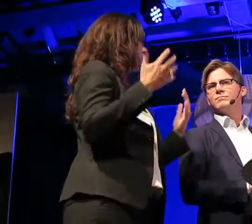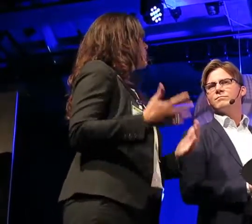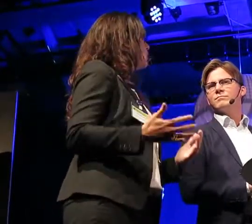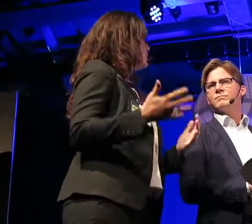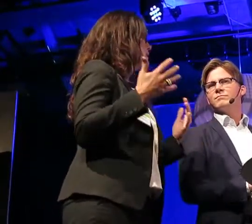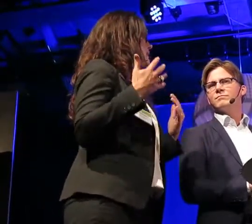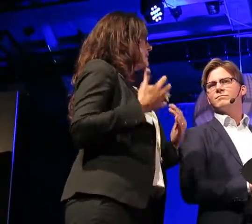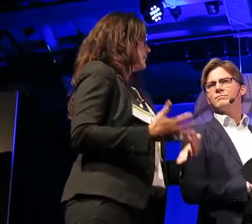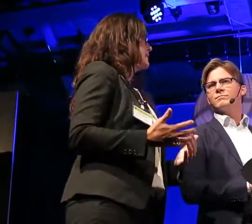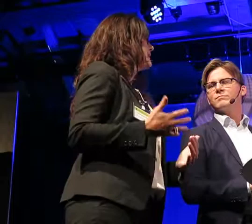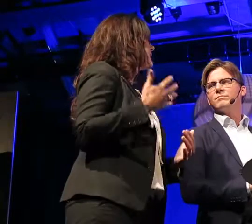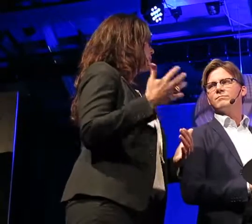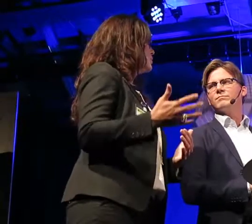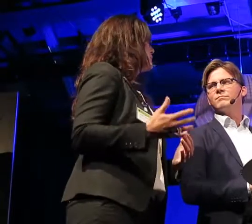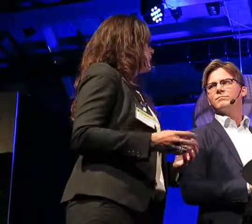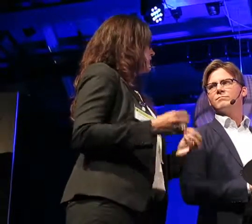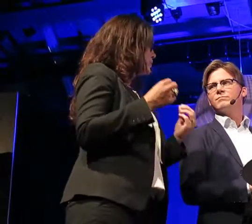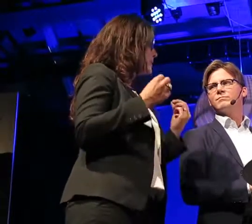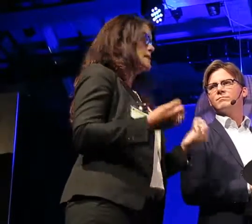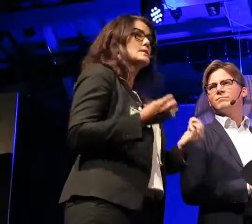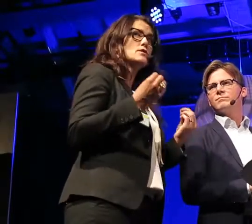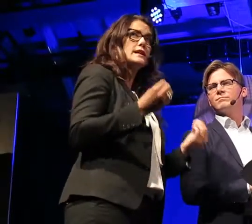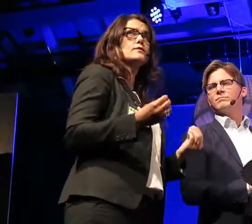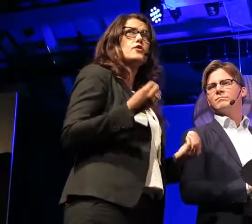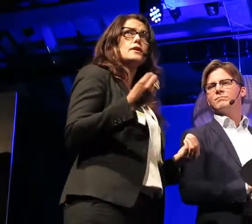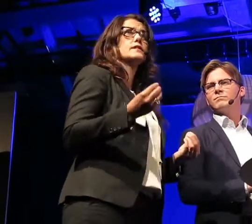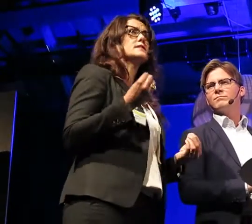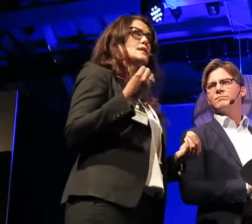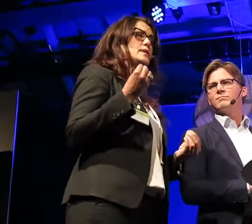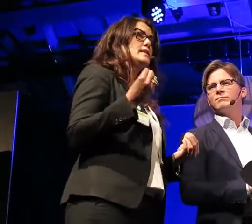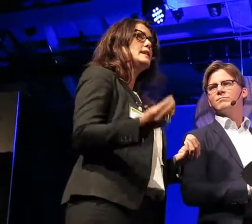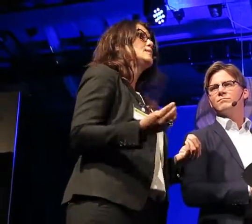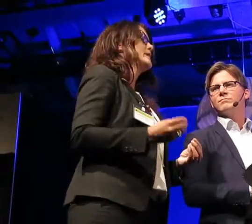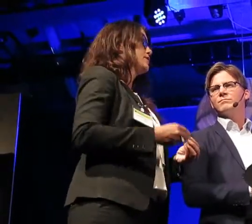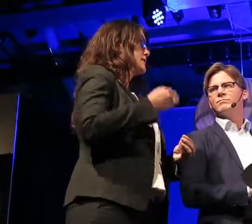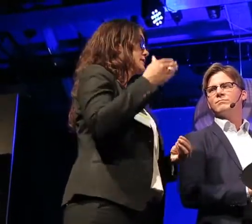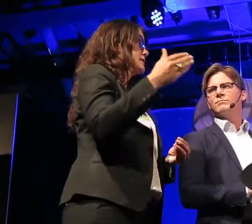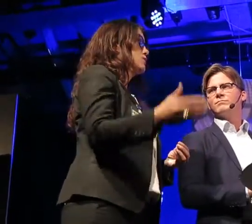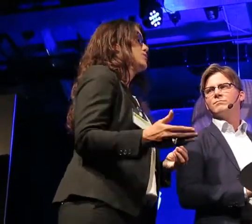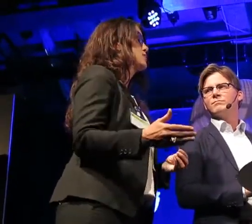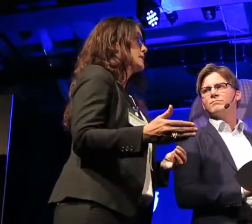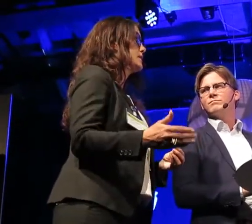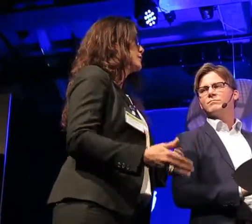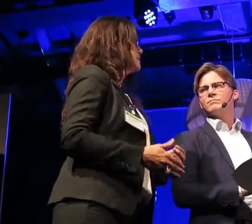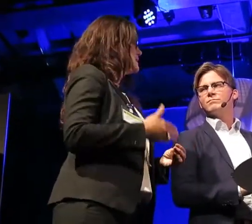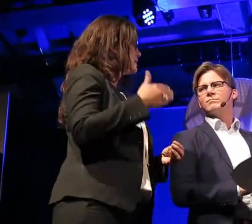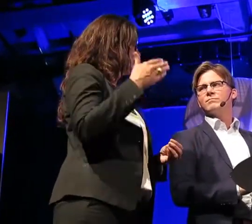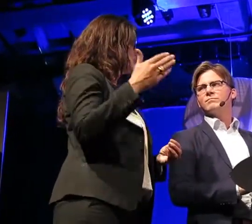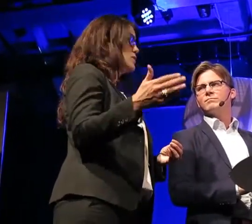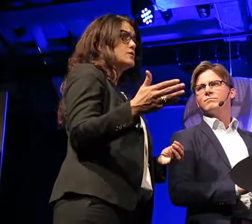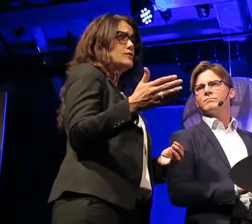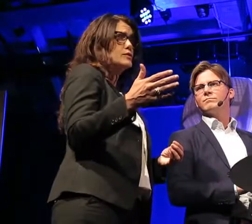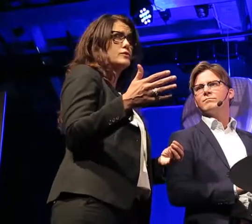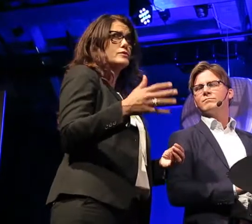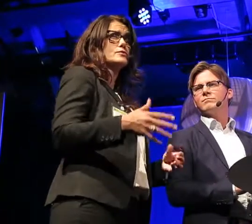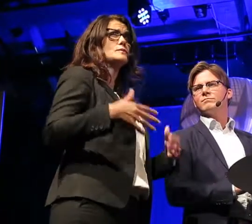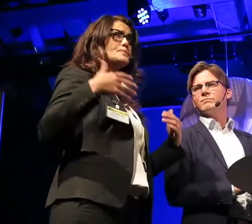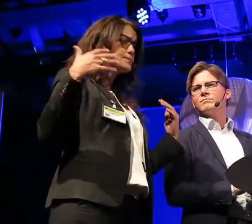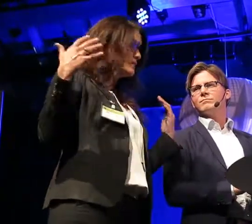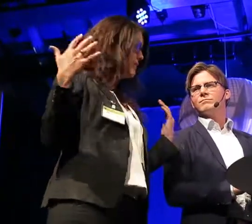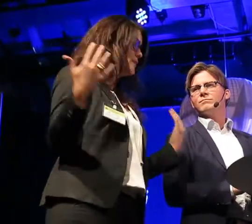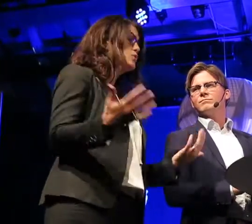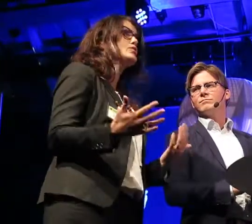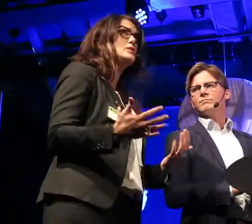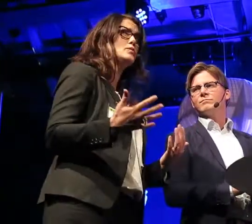in och ville ha riktiga åtgärder och precis konkret vad kan vi hjälpa till med för att det ska gå fortare. Precis som det som jag sa förut också,